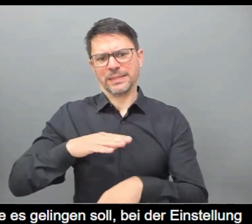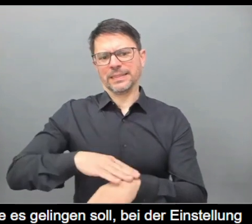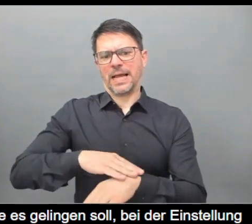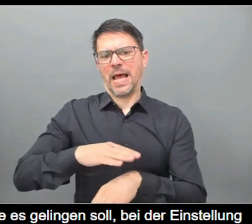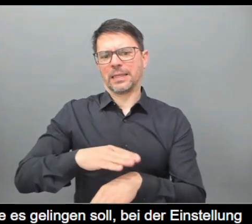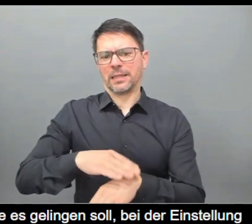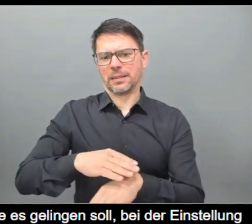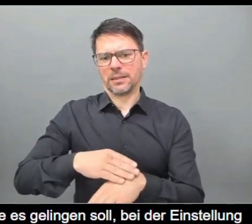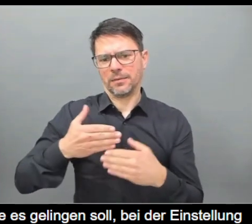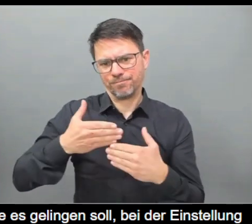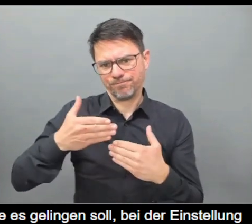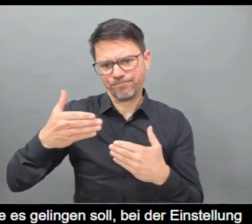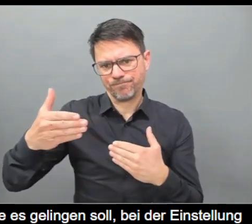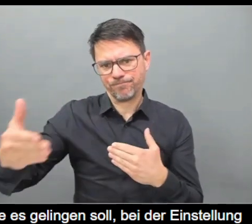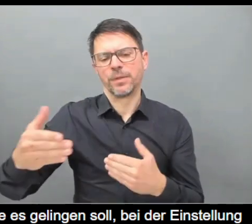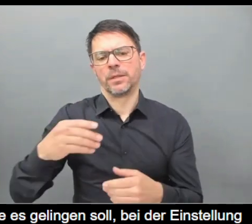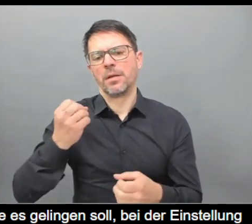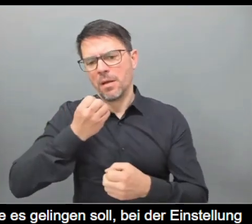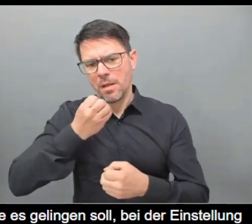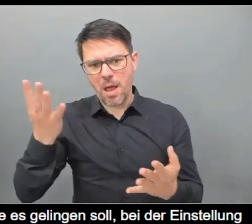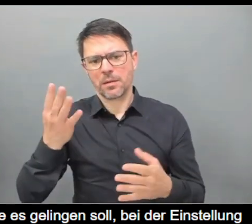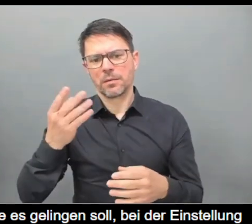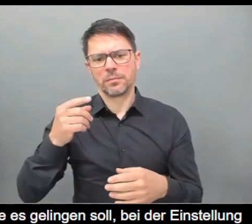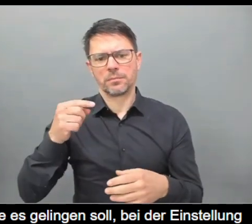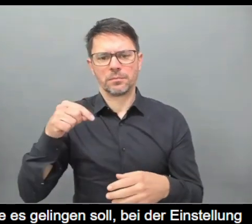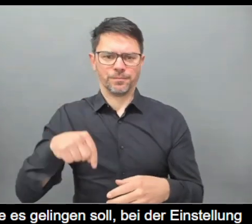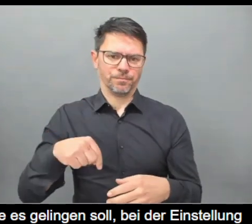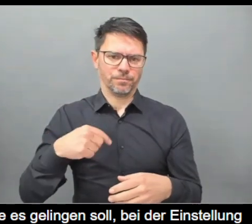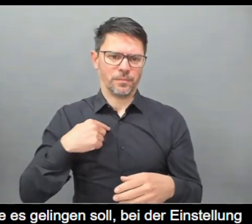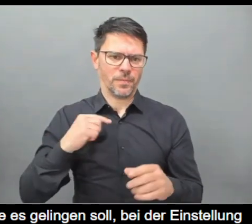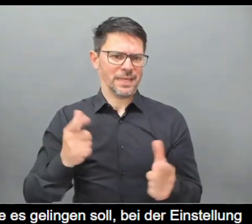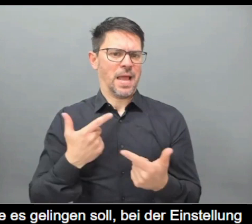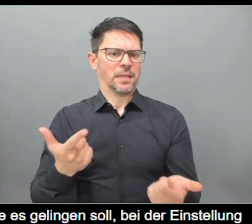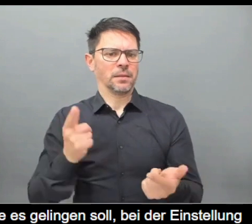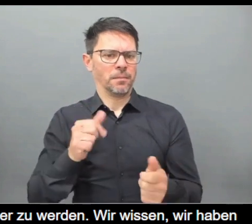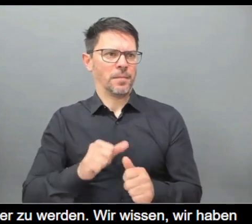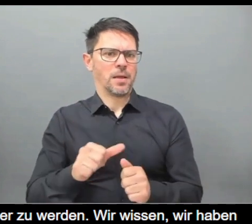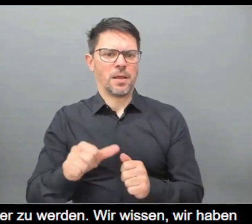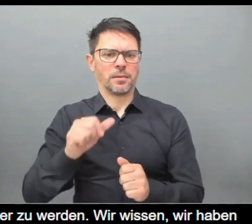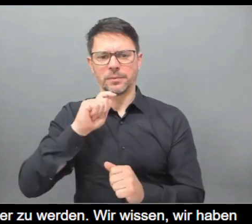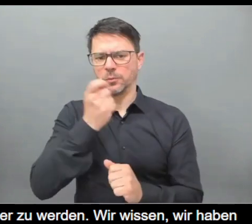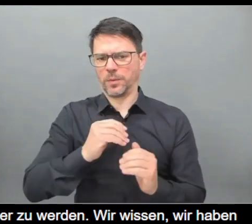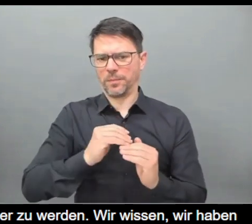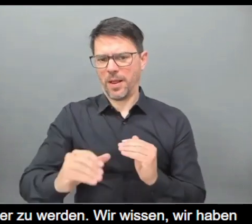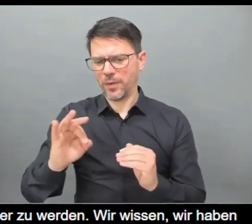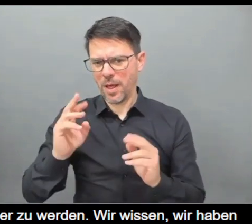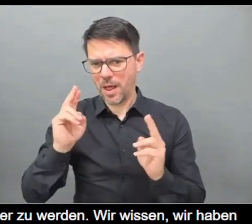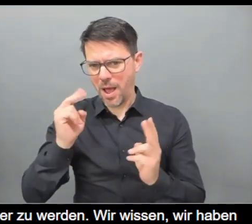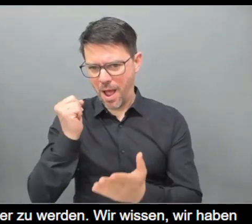auch berichtet, ab dem Wintersemester 2023-2024 wird es auch an den letzten beiden